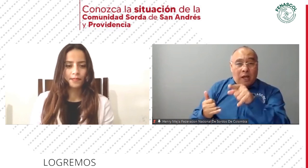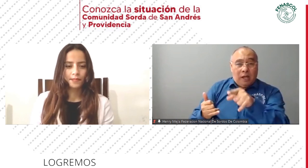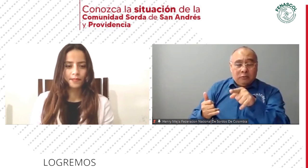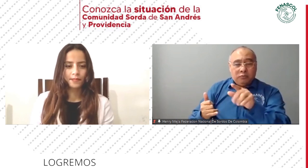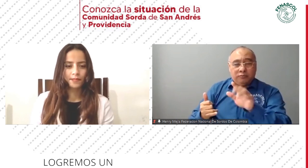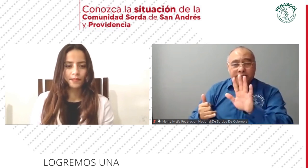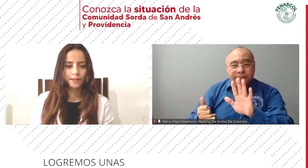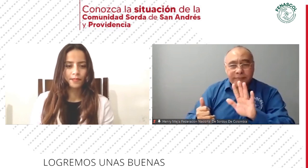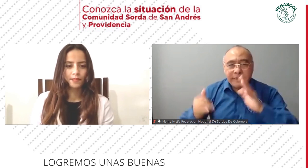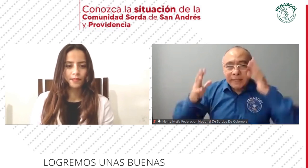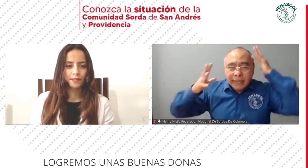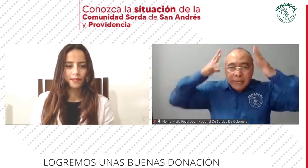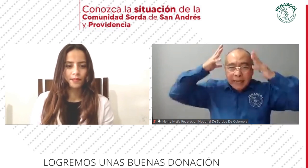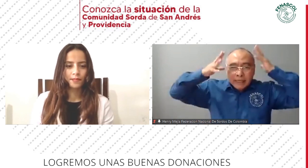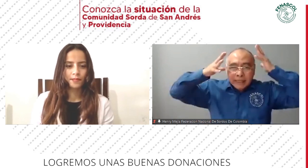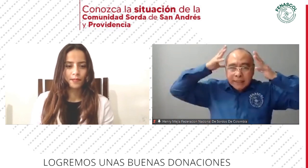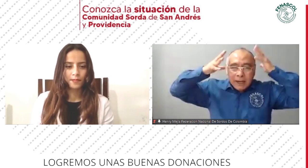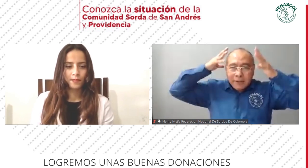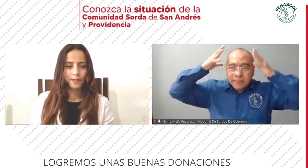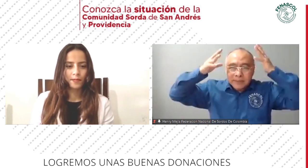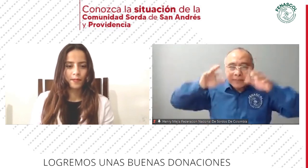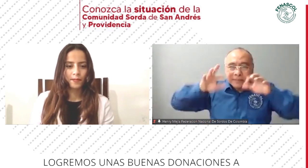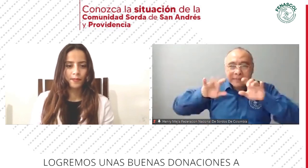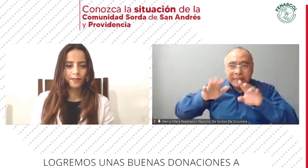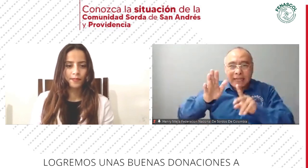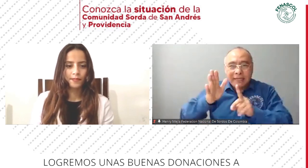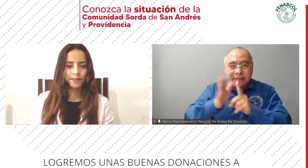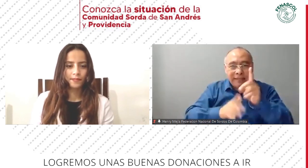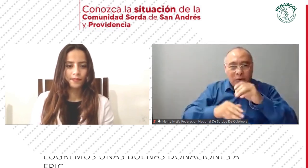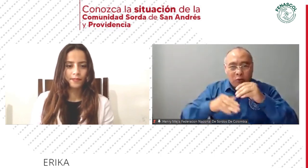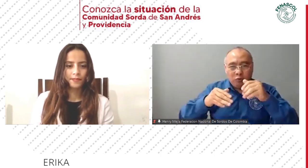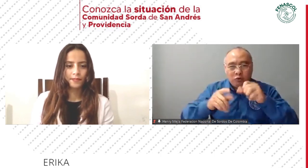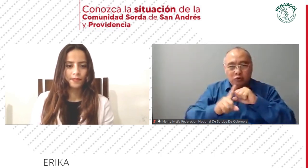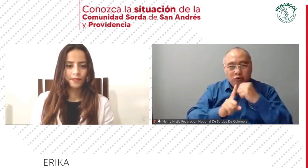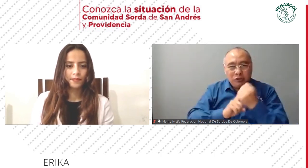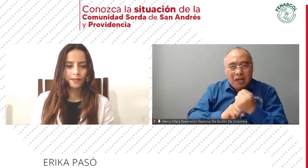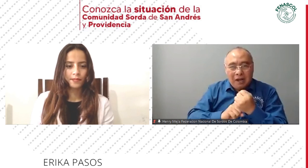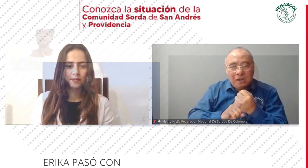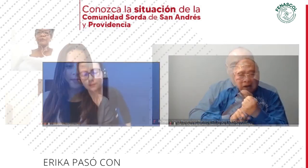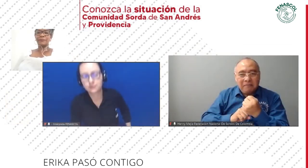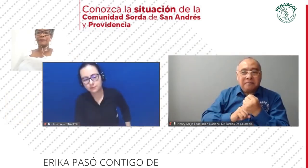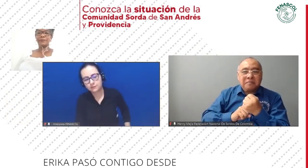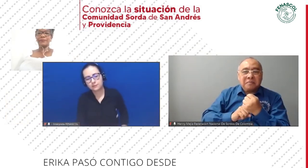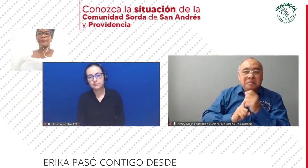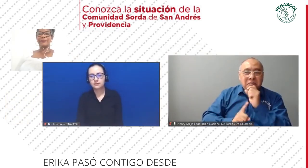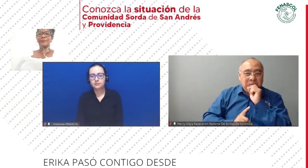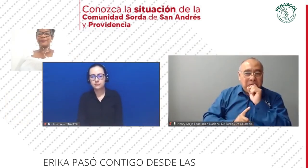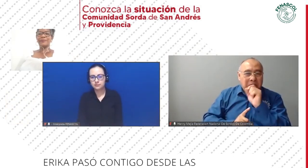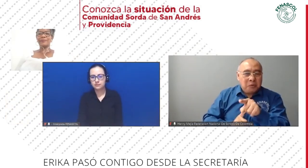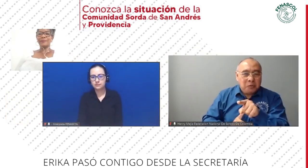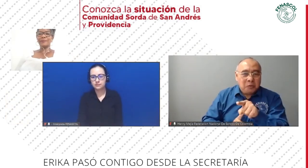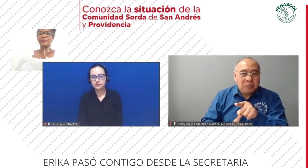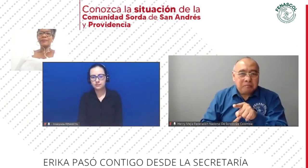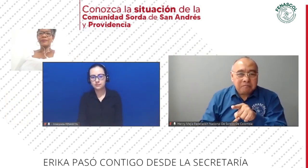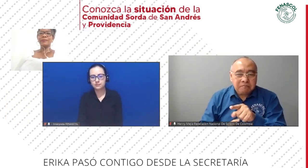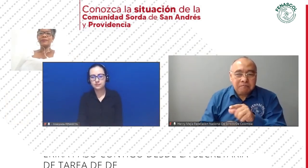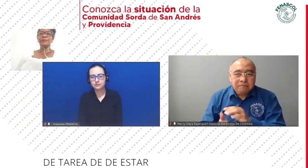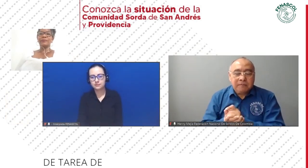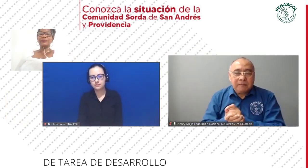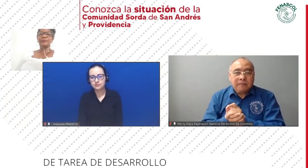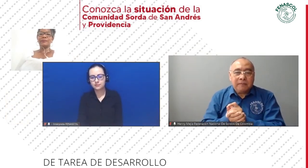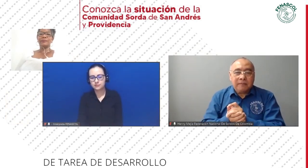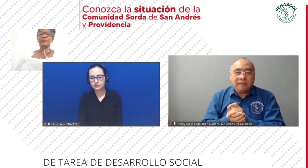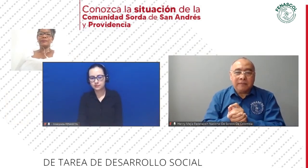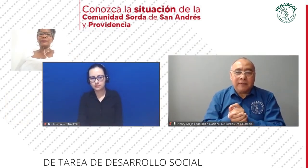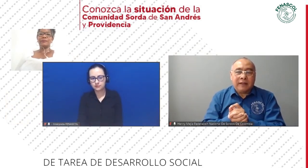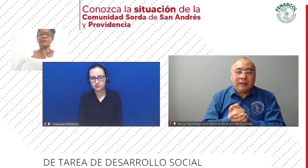unas buenas donaciones erika pasó contigo desde la secretaria de desarrollo